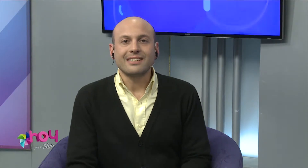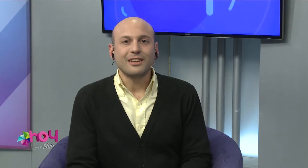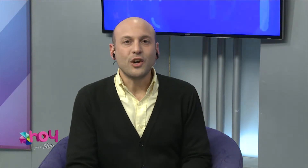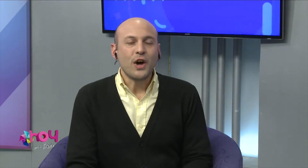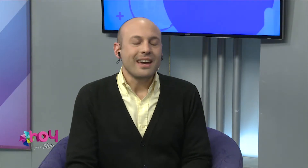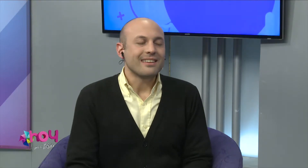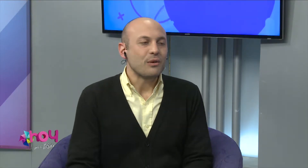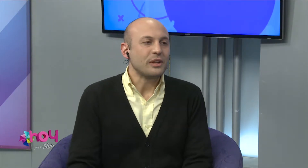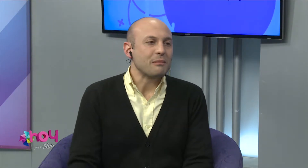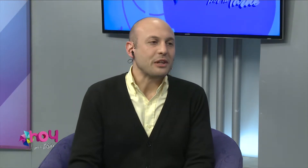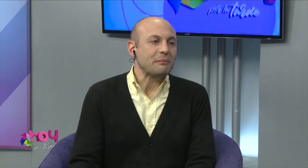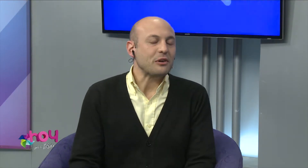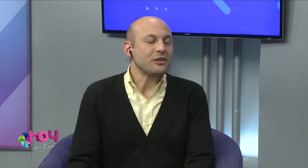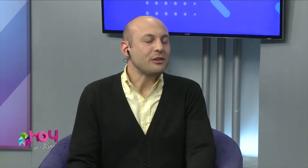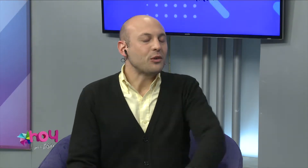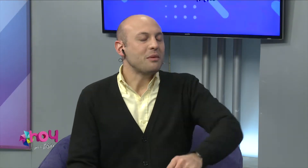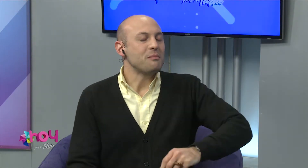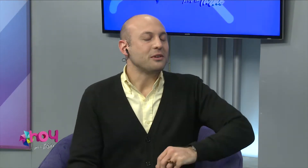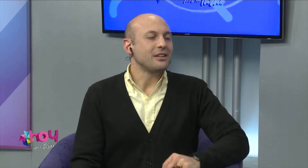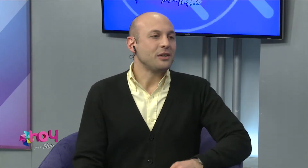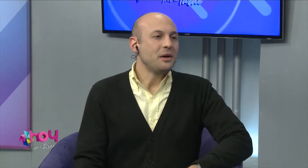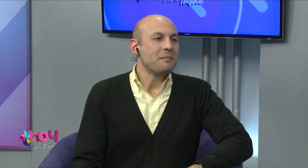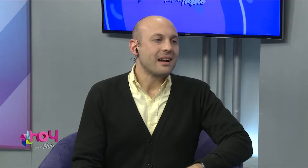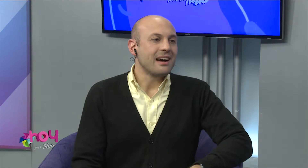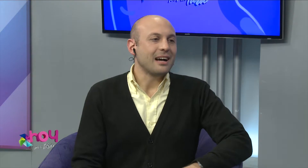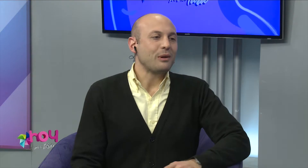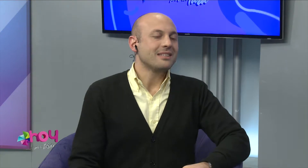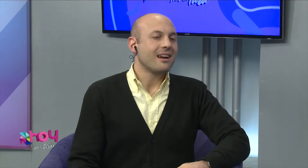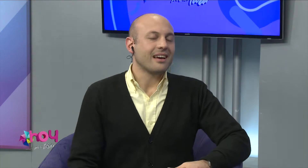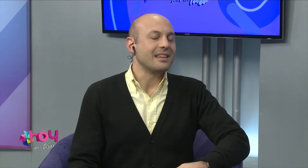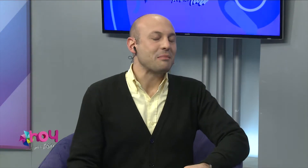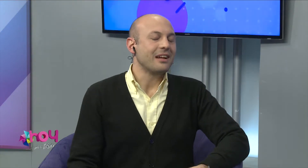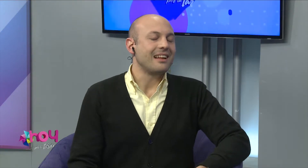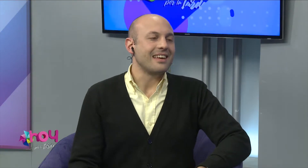realizando este último tiempo. Contanos, Noemí, un poquito para actualizarla a la gente, ponerla al día.